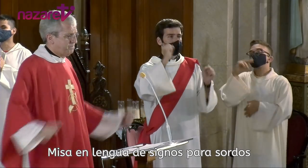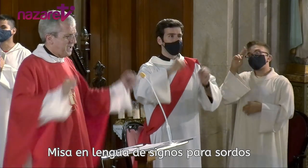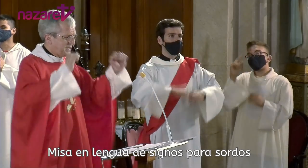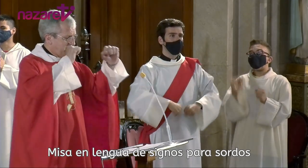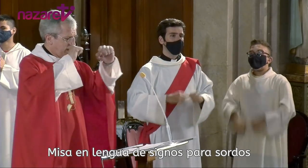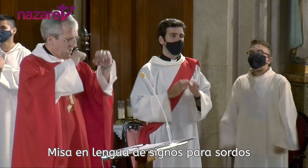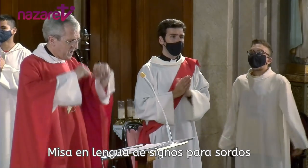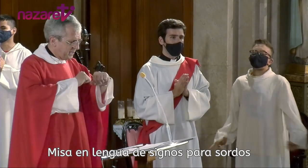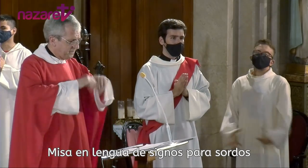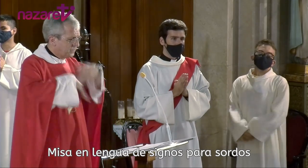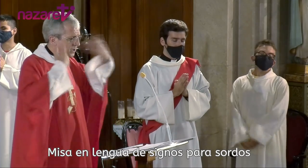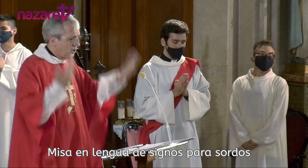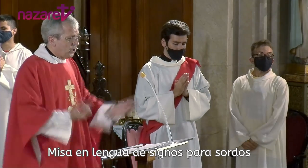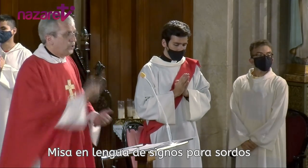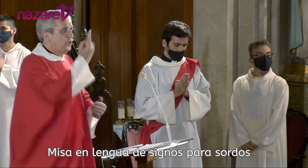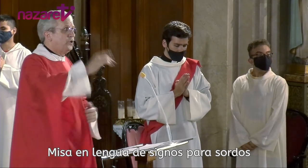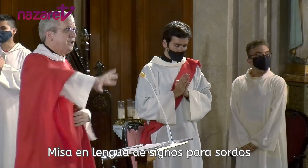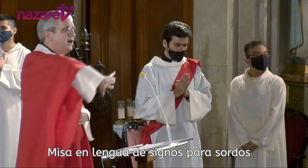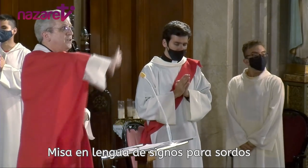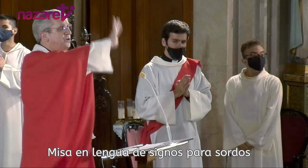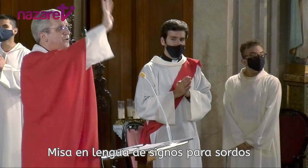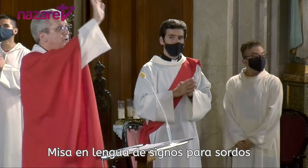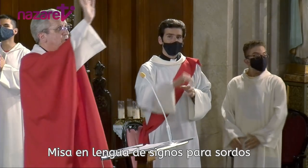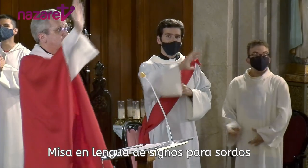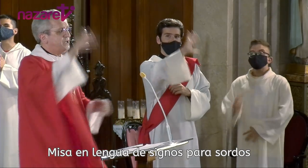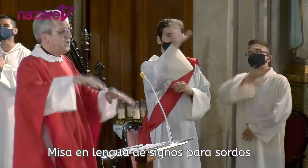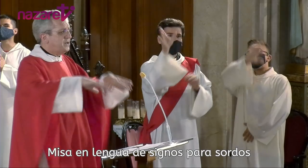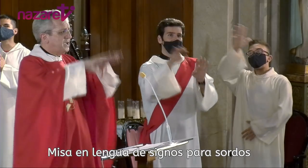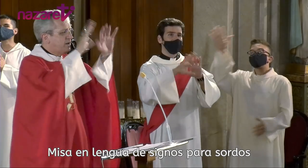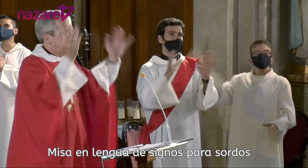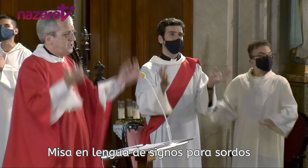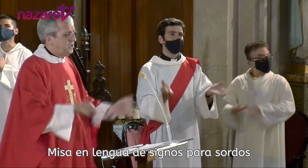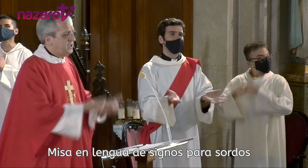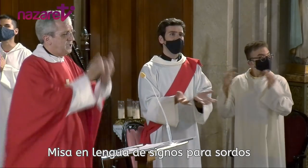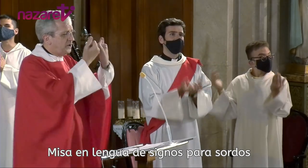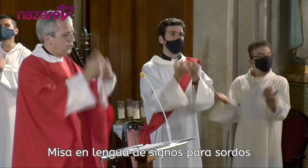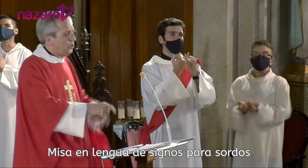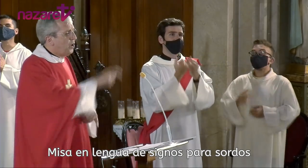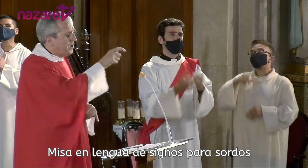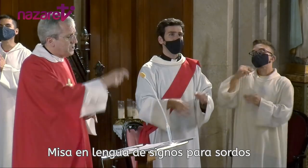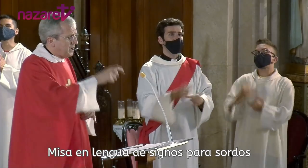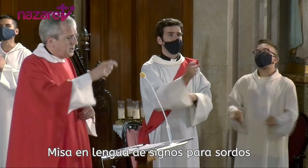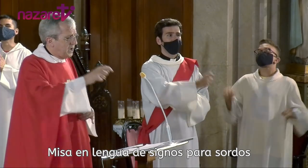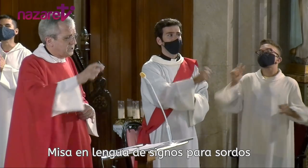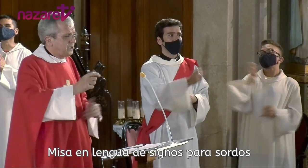Padre. Amén. Gloria a Dios en el cielo y en la